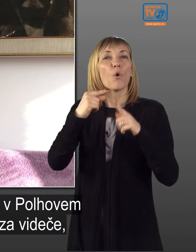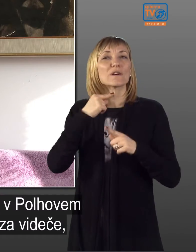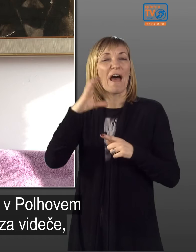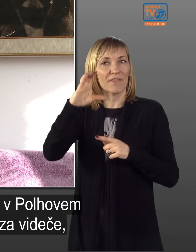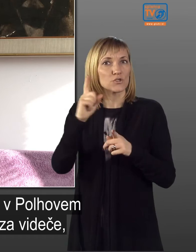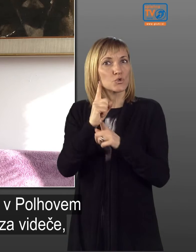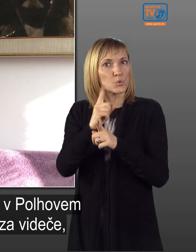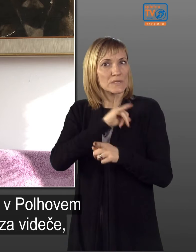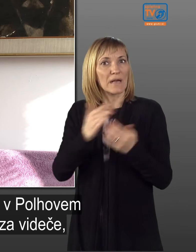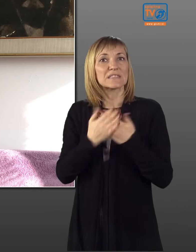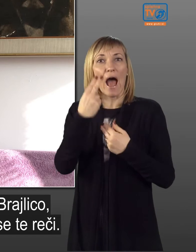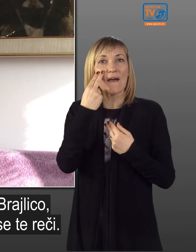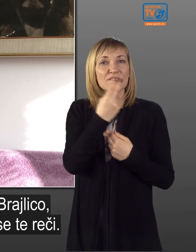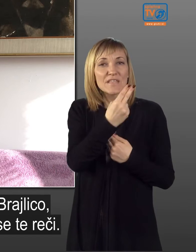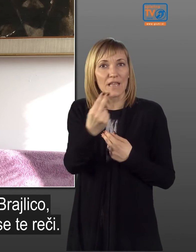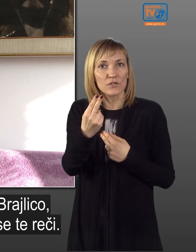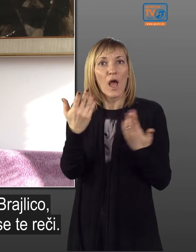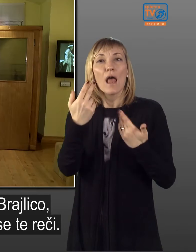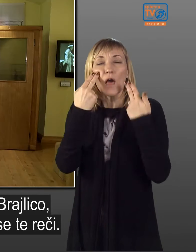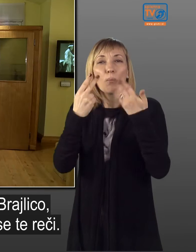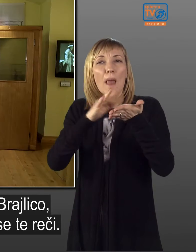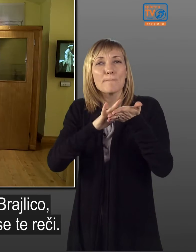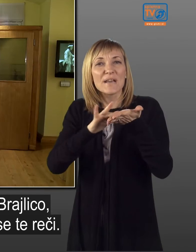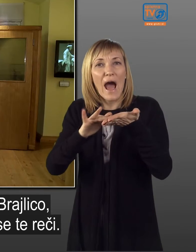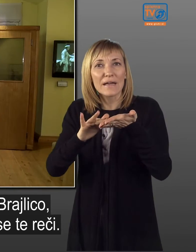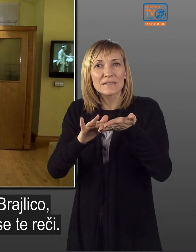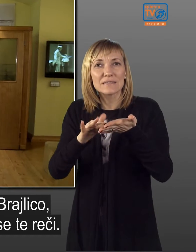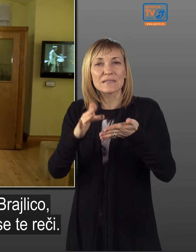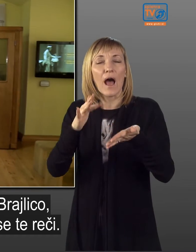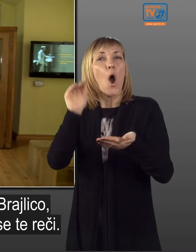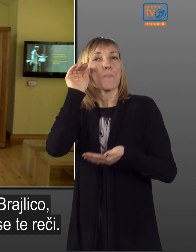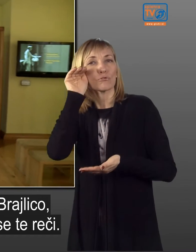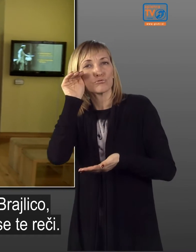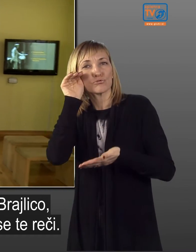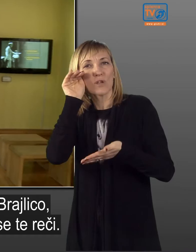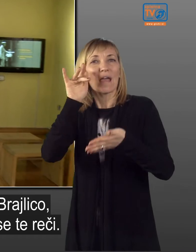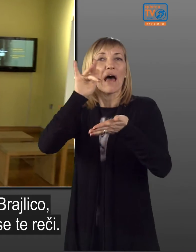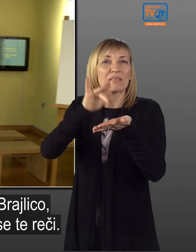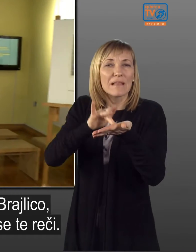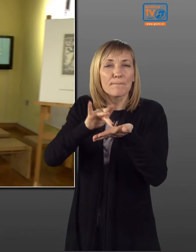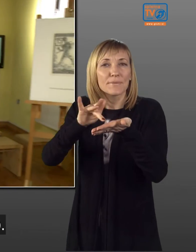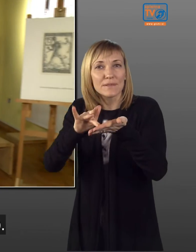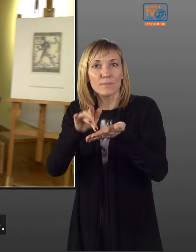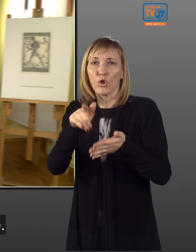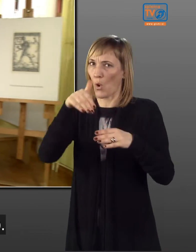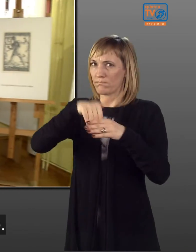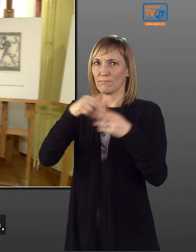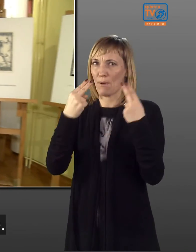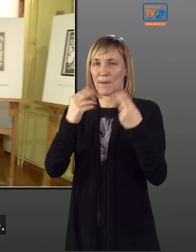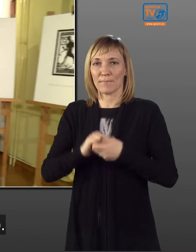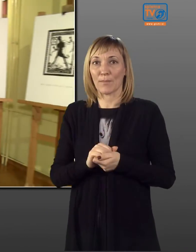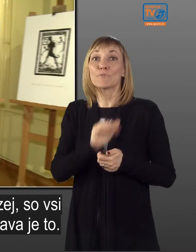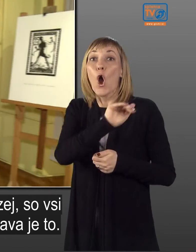zanimiv tudi za videče, ker lahko pogledajo brajico, otipajo, poslušajo in vse te reči. To je